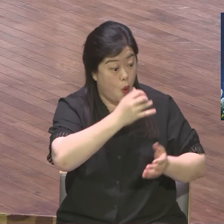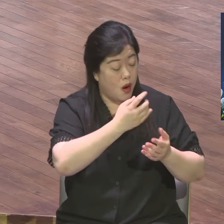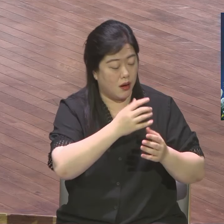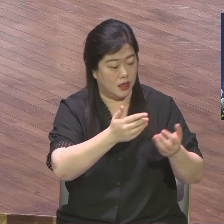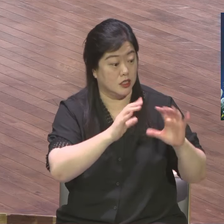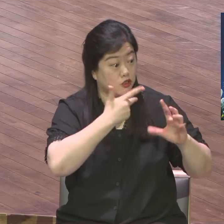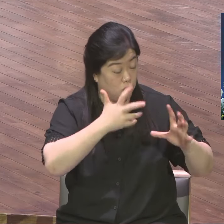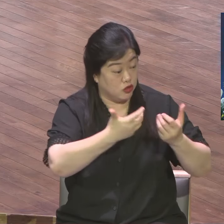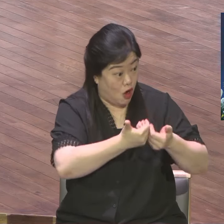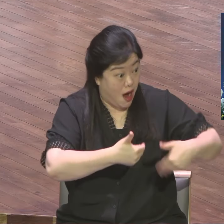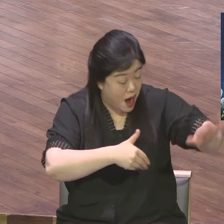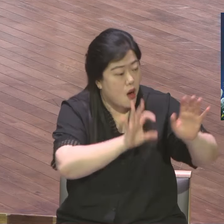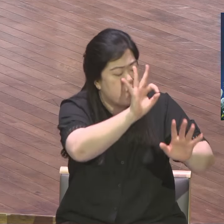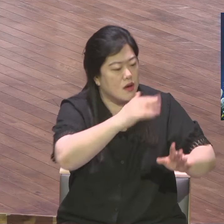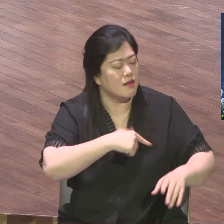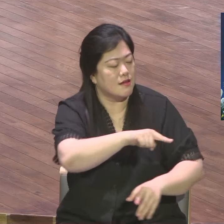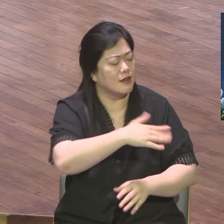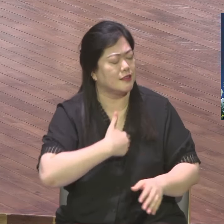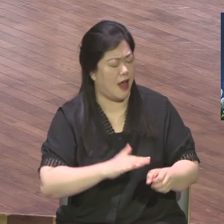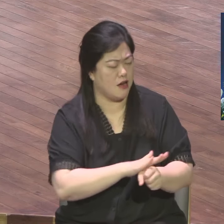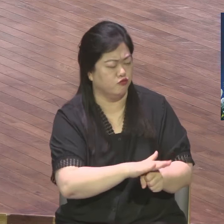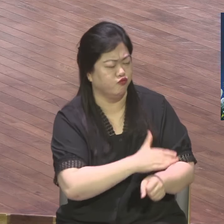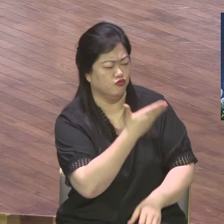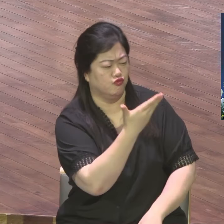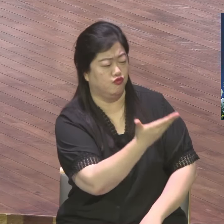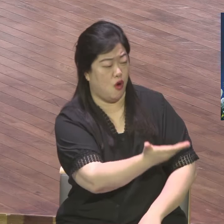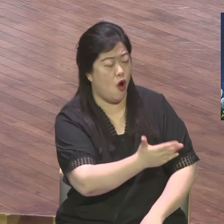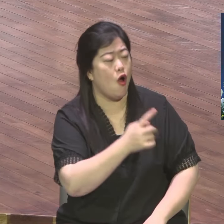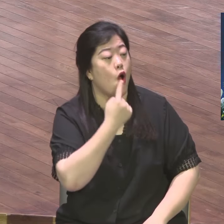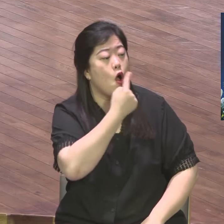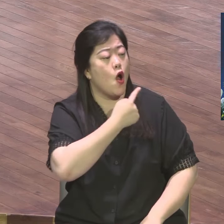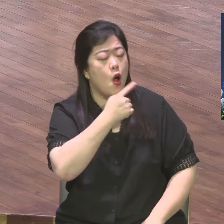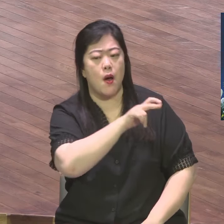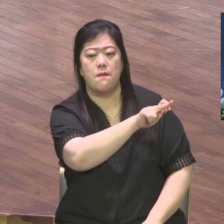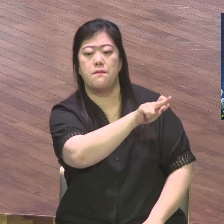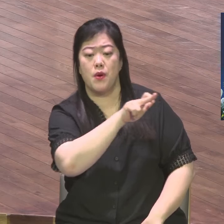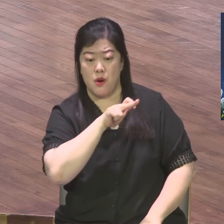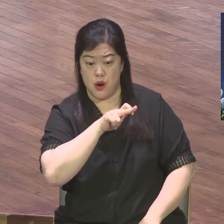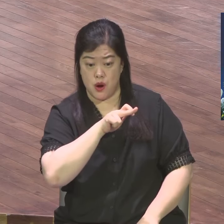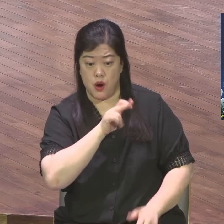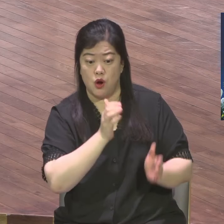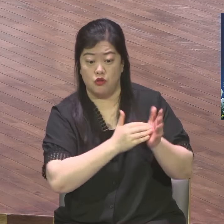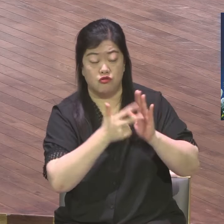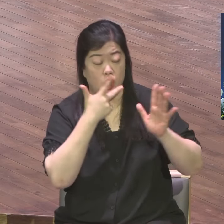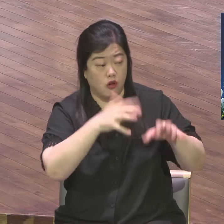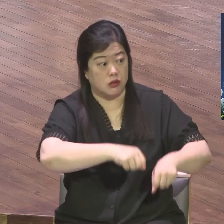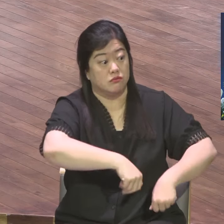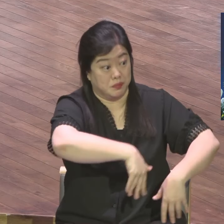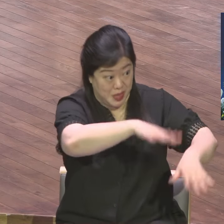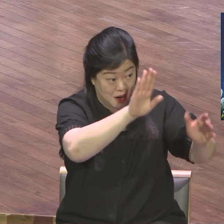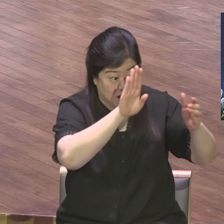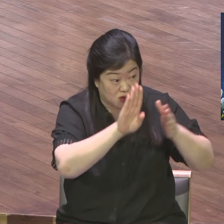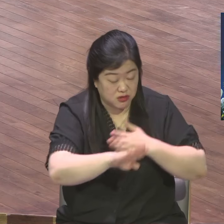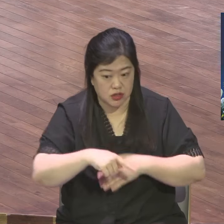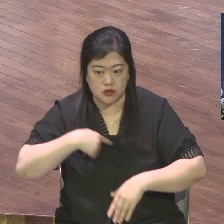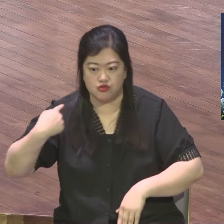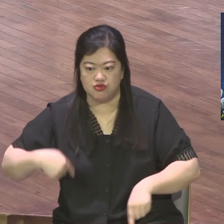이게 제도가 이제 들어오면서 상당히 그렇게